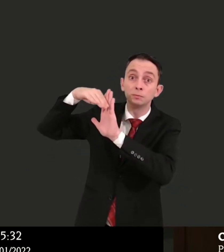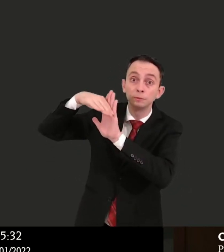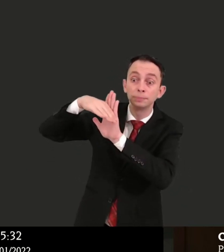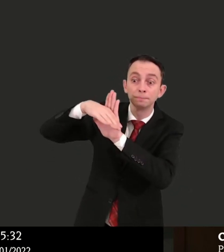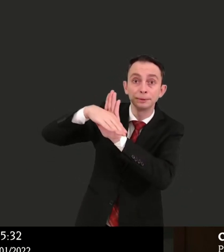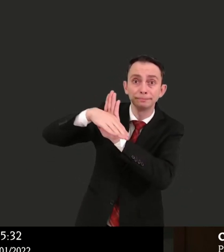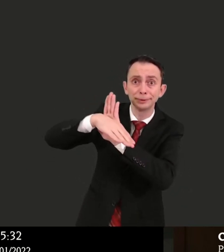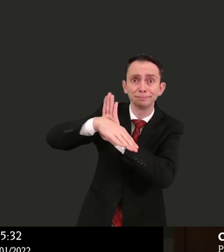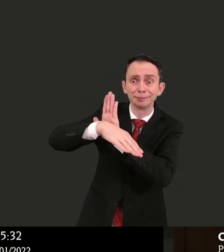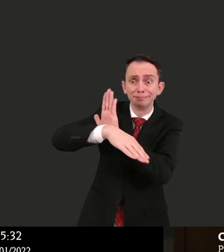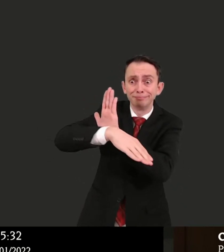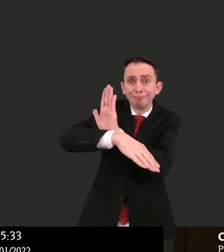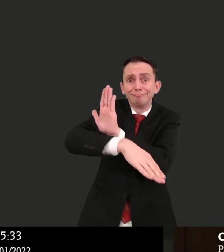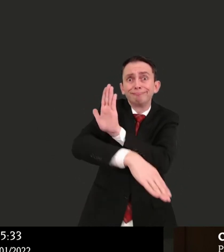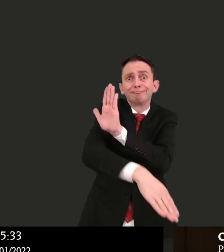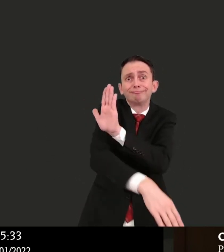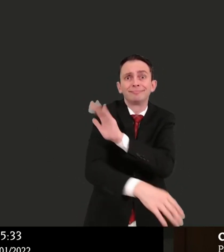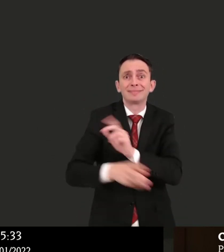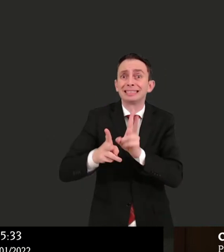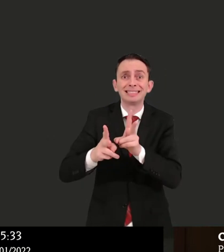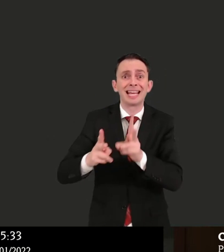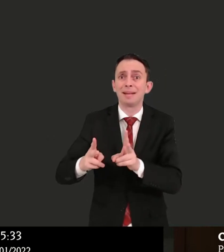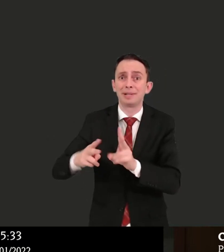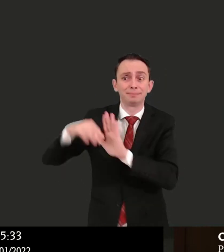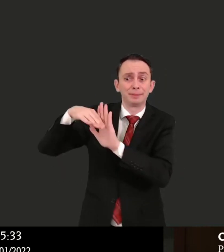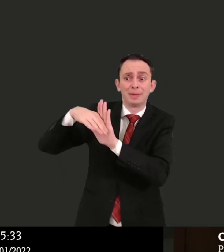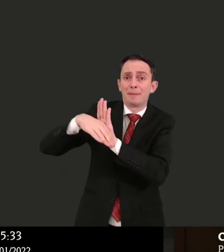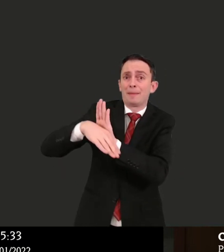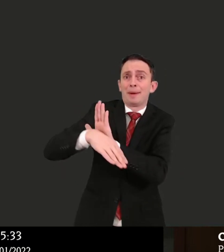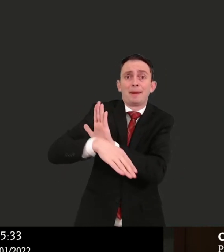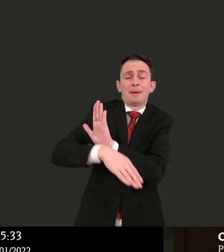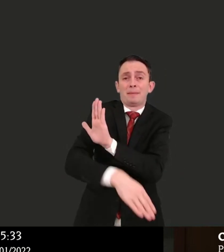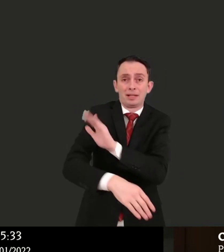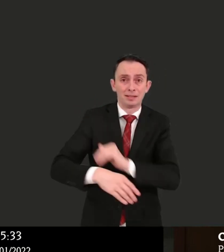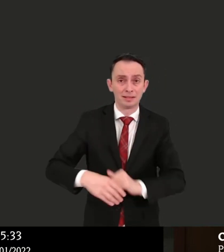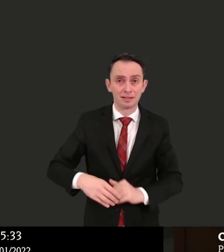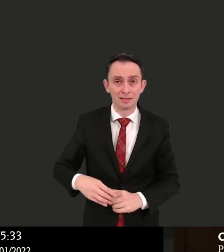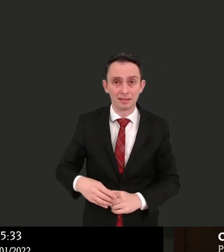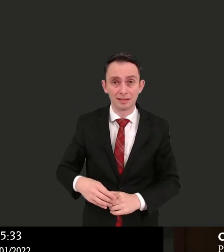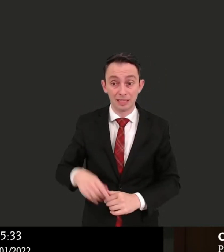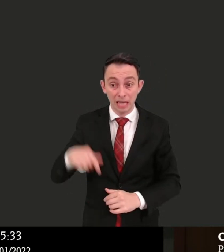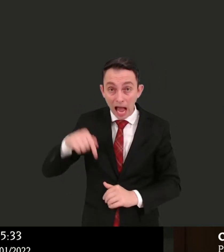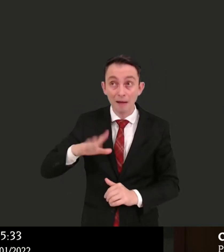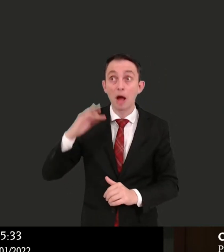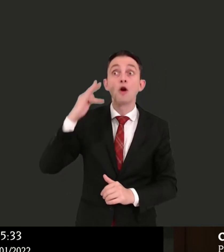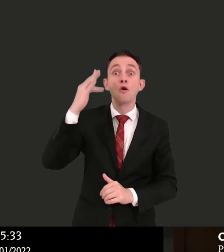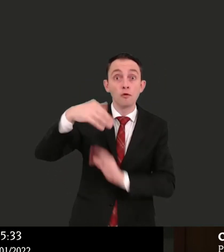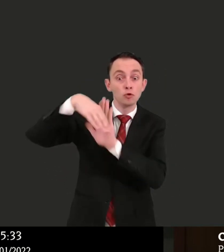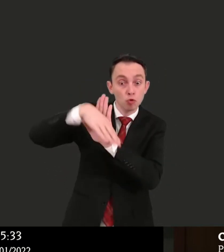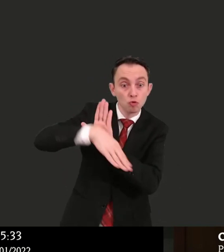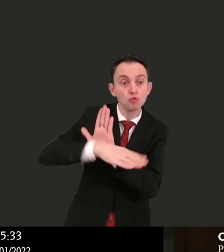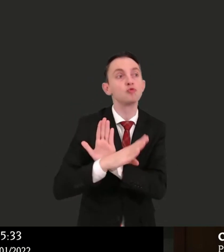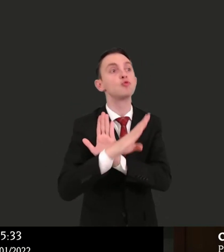queda. E essa realidade, irmãos, não será mudada.